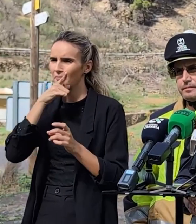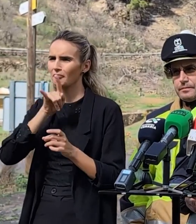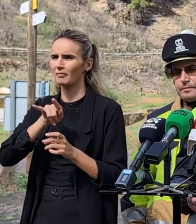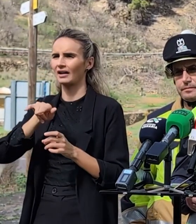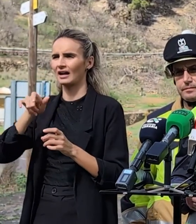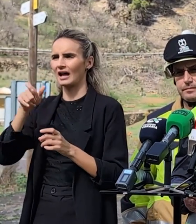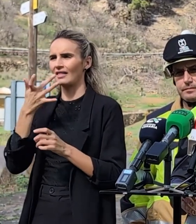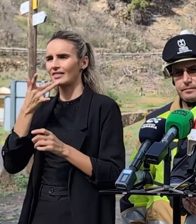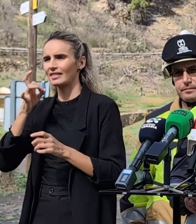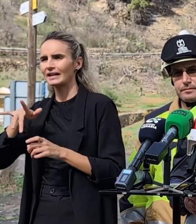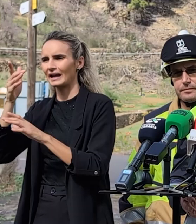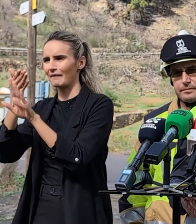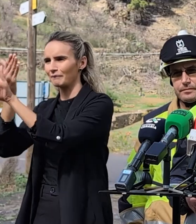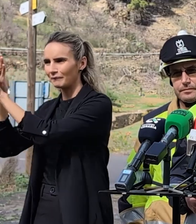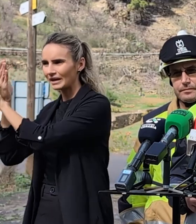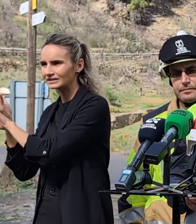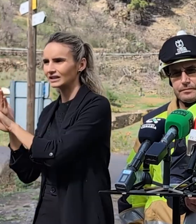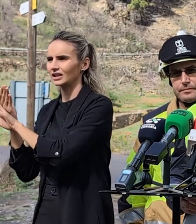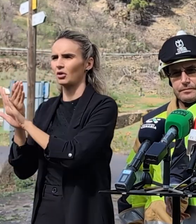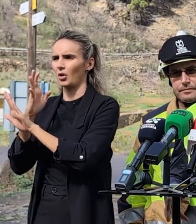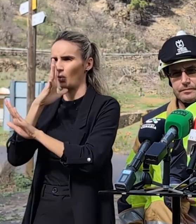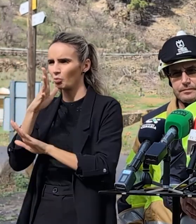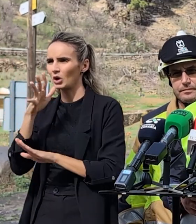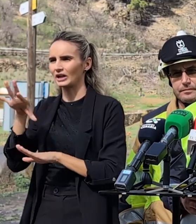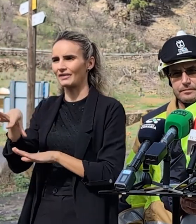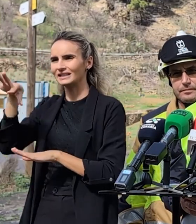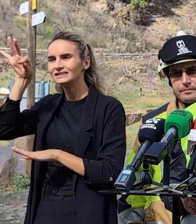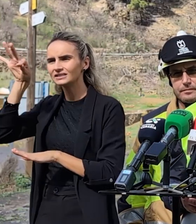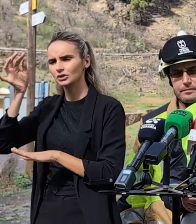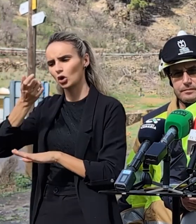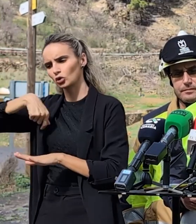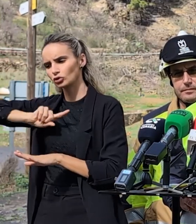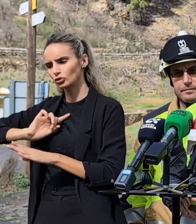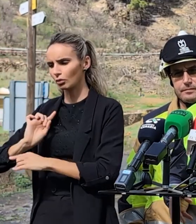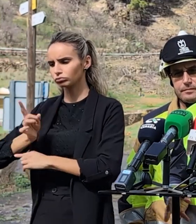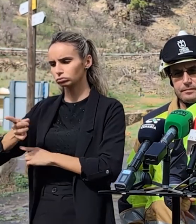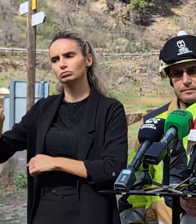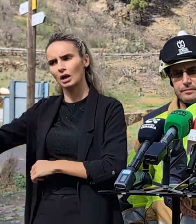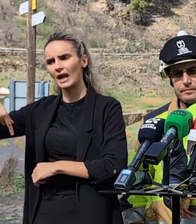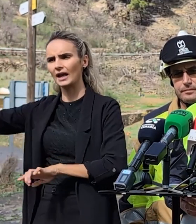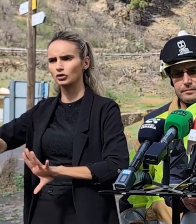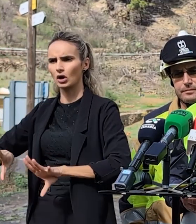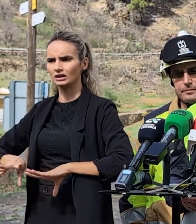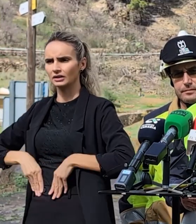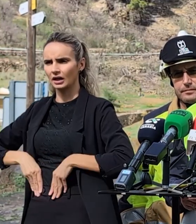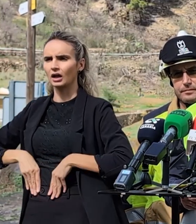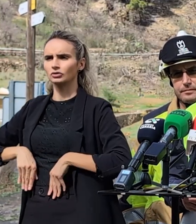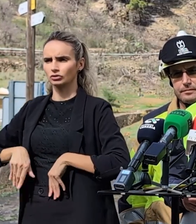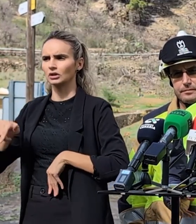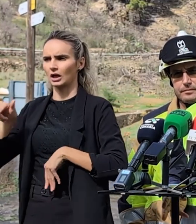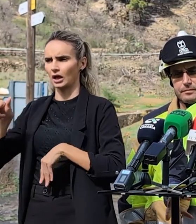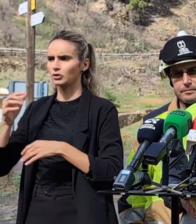los vecinos, de acatar cualquier decisión que se tomara y estar a la altura